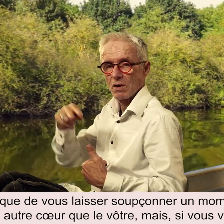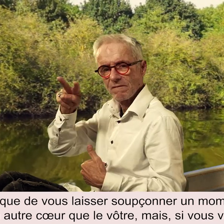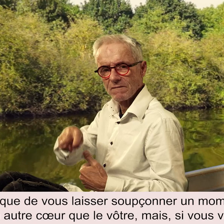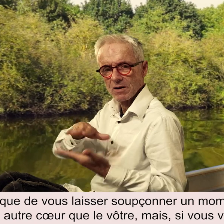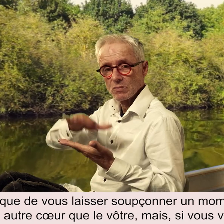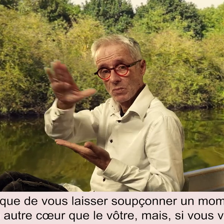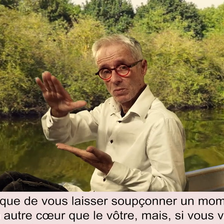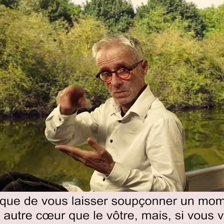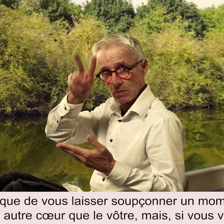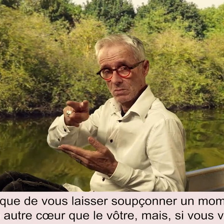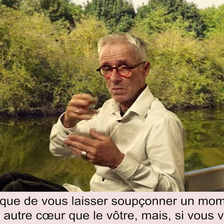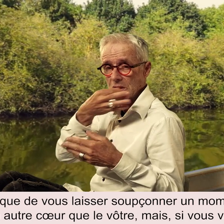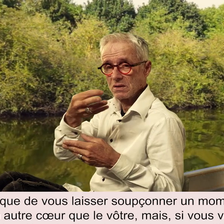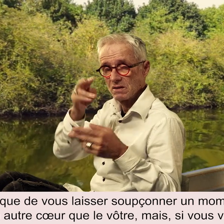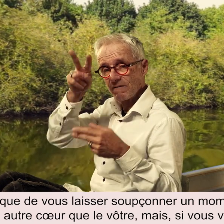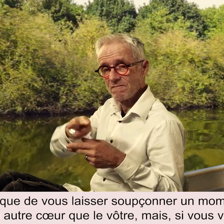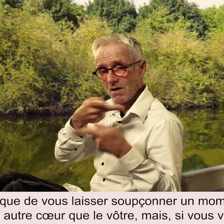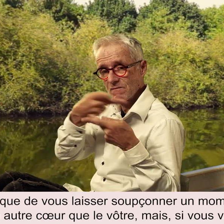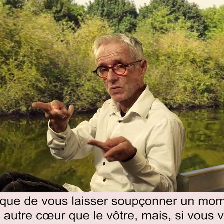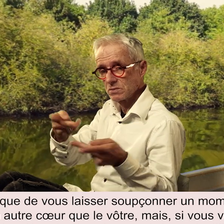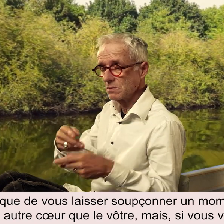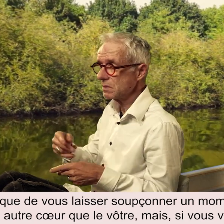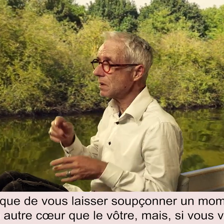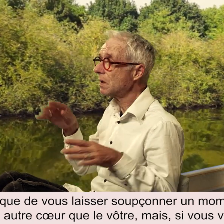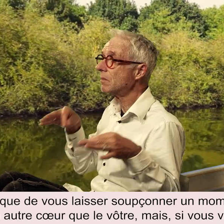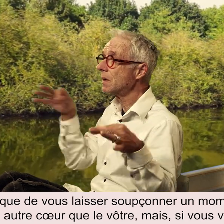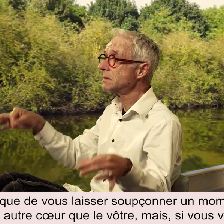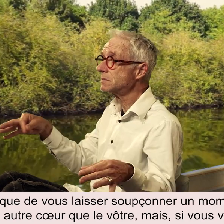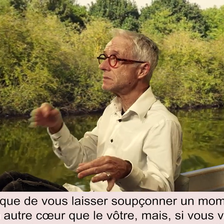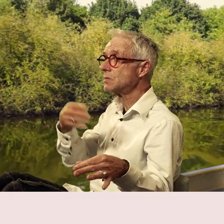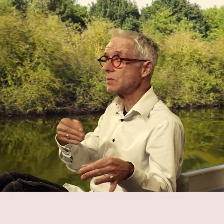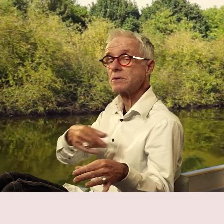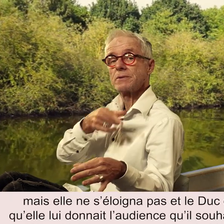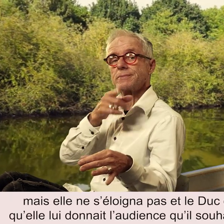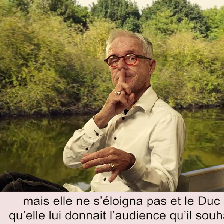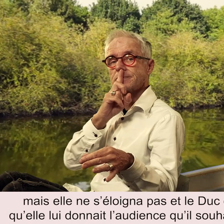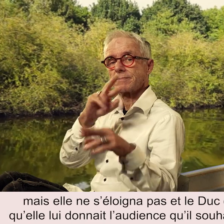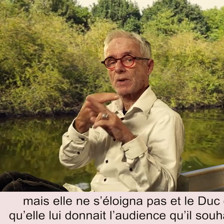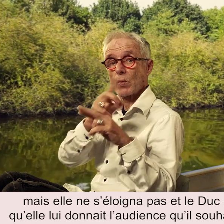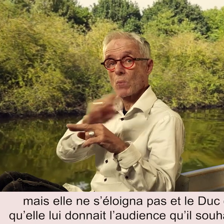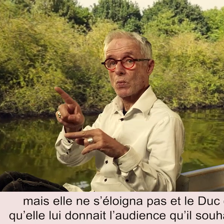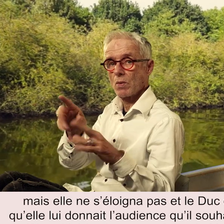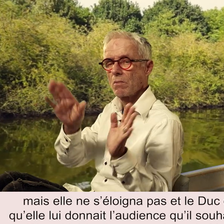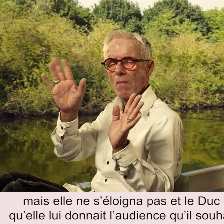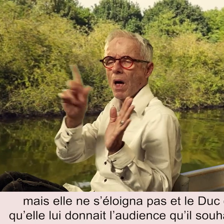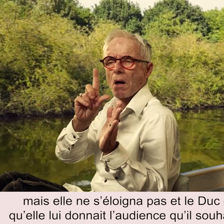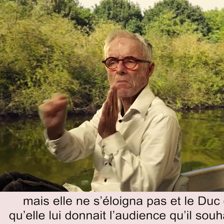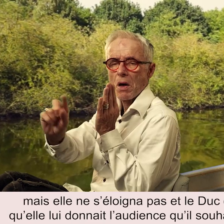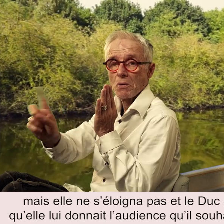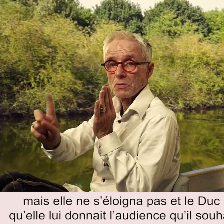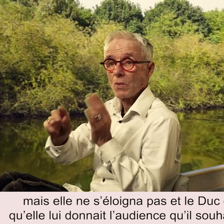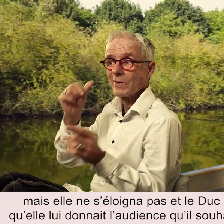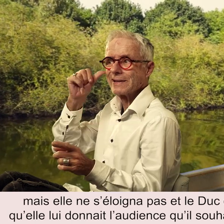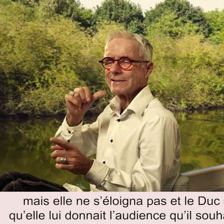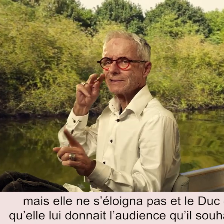justifier auprès de vous. » La princesse de Montpensier ne répondit point. Mais elle ne s'éloigna pas, et le duc de